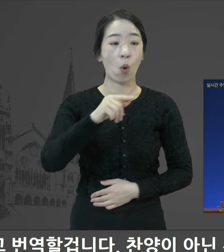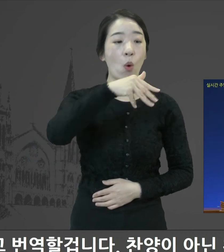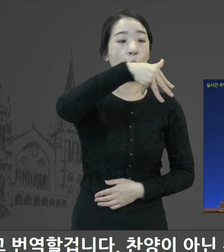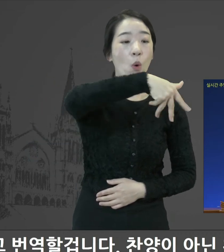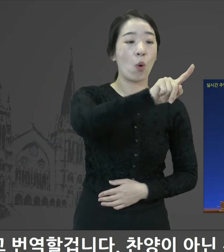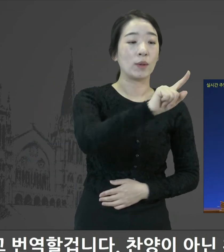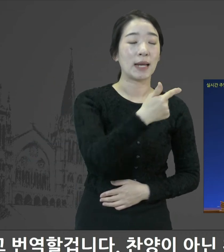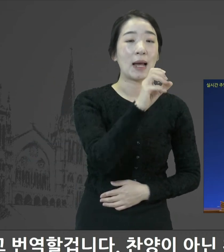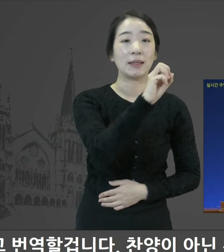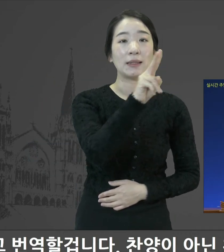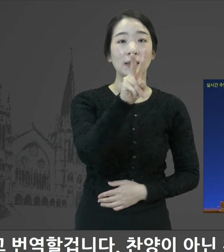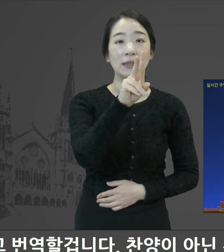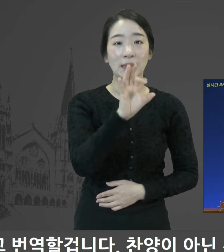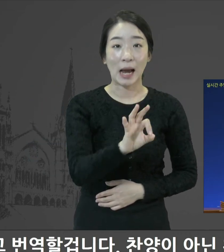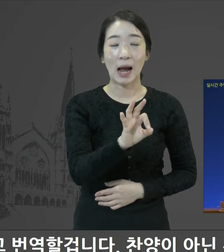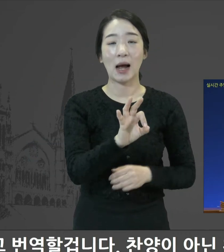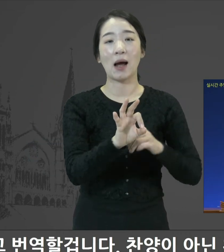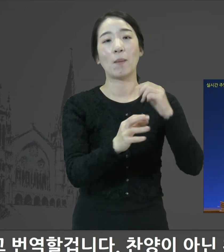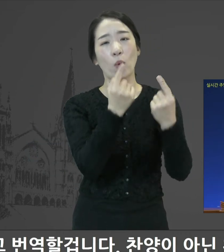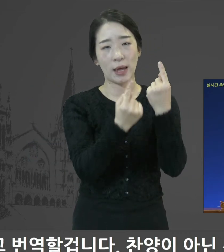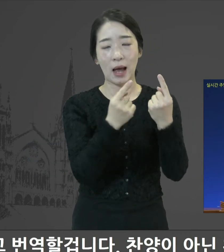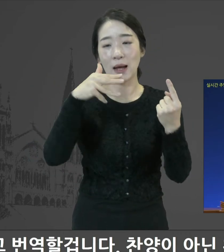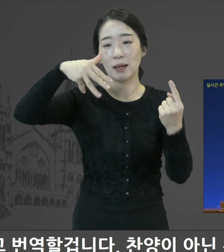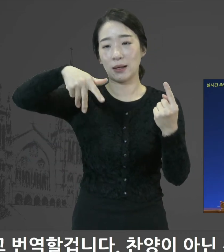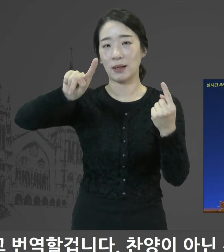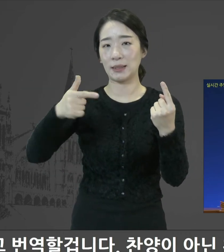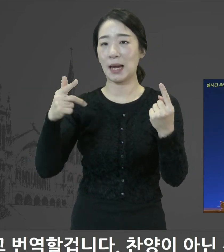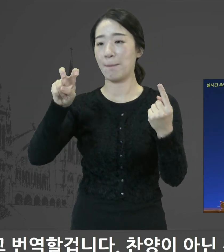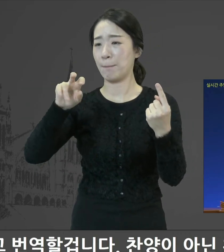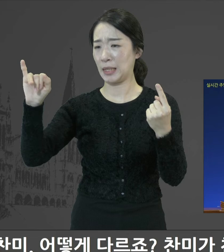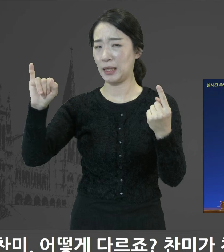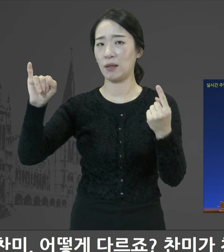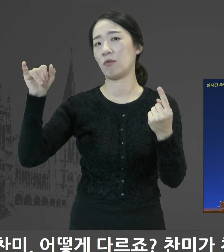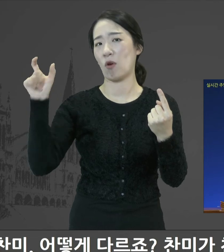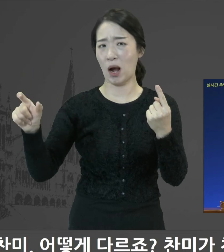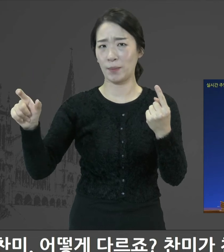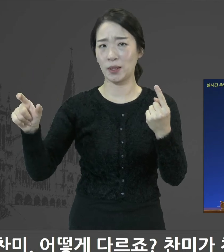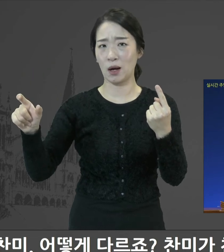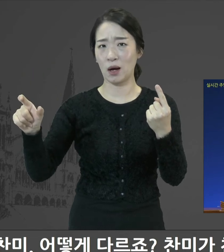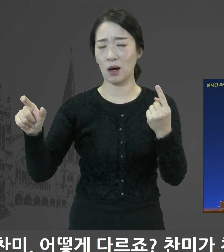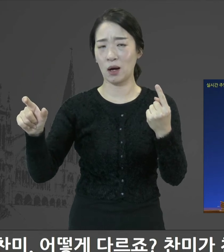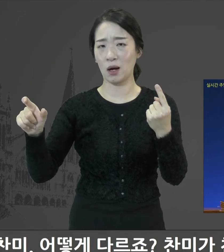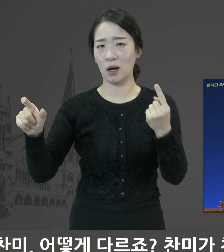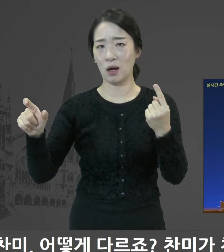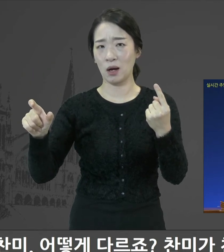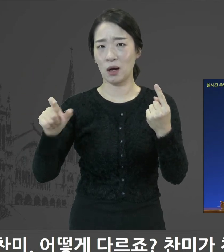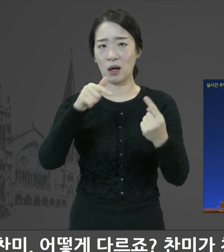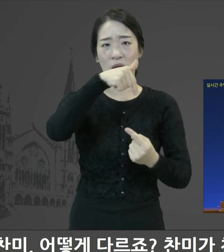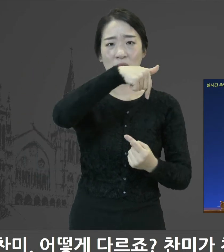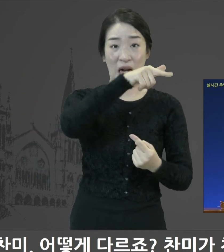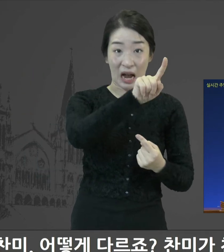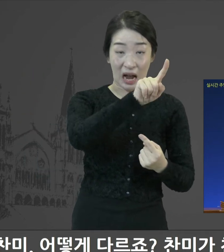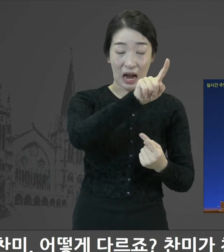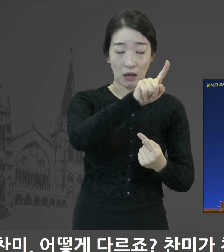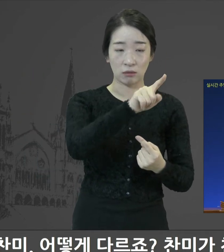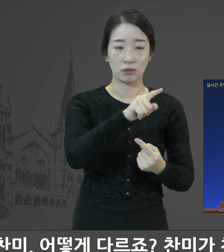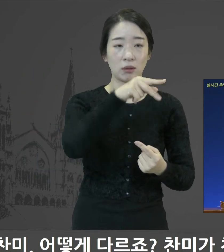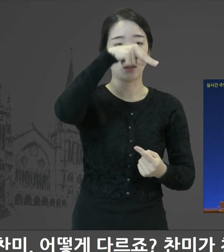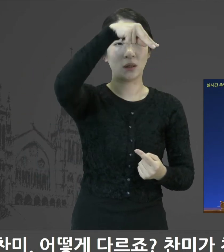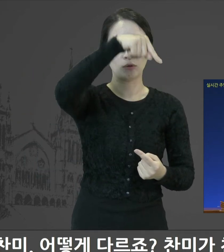왜냐하면 수우미 양가 할 때 미가 양보다 위거든요. 그래서